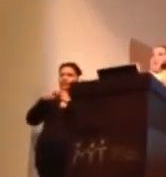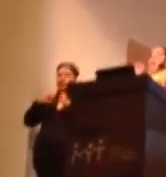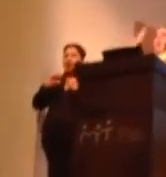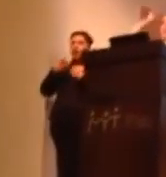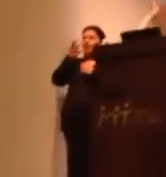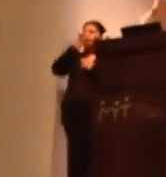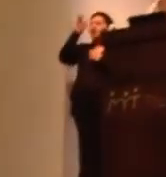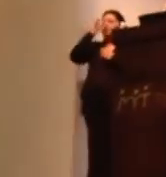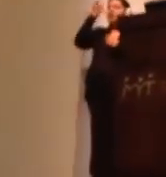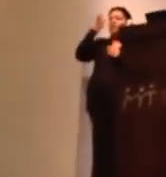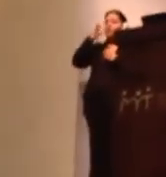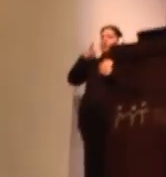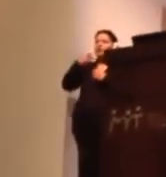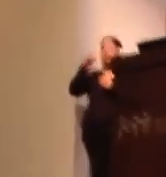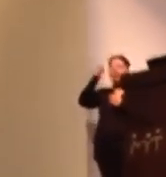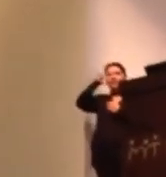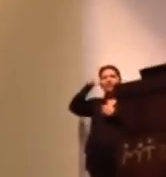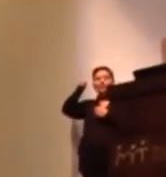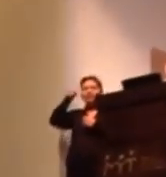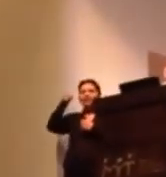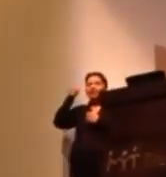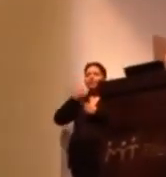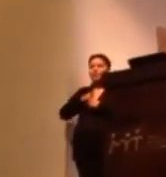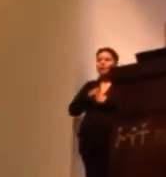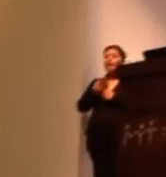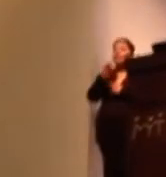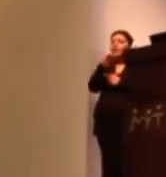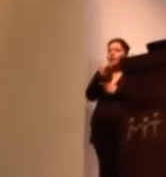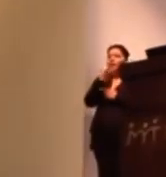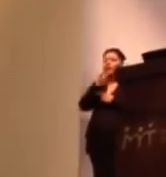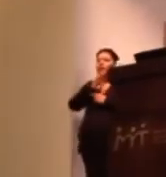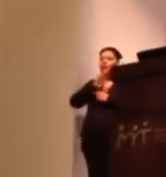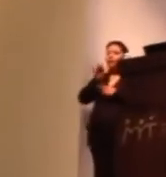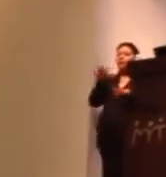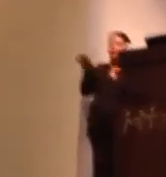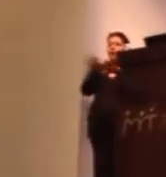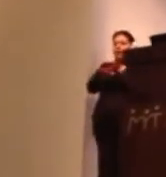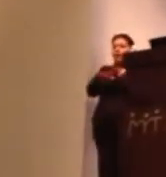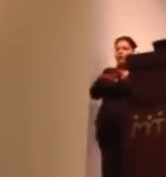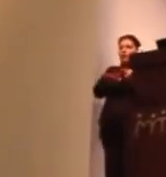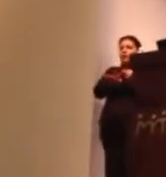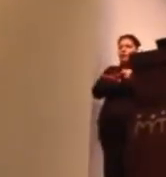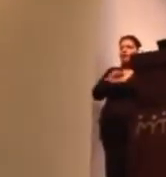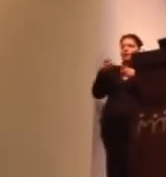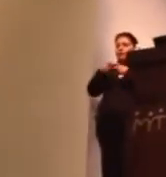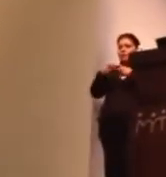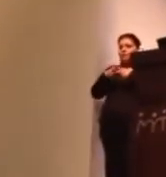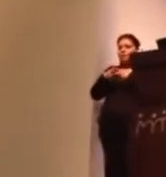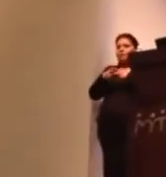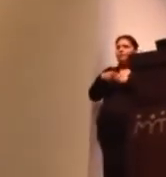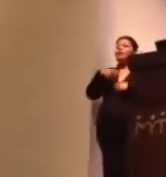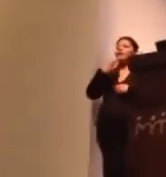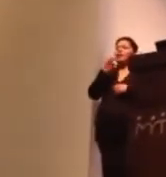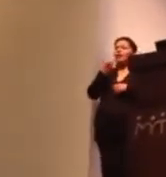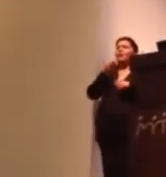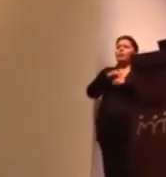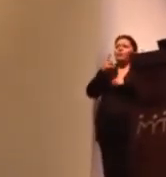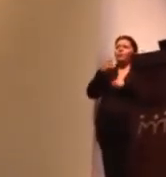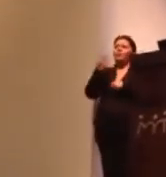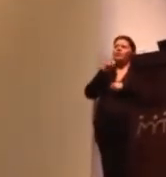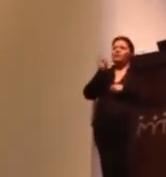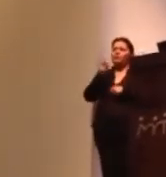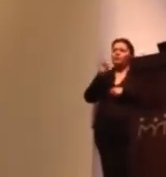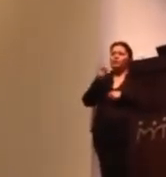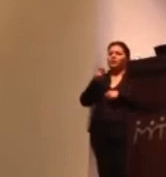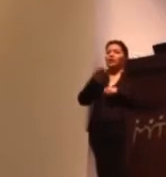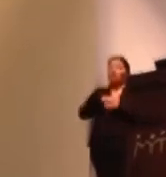o a gritar, o incluso se jalan el pelo, etc. Eso puede ser un episodio de ansiedad. ¿Y eso por qué es? Porque si